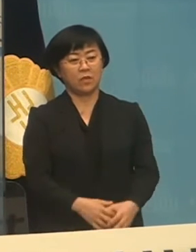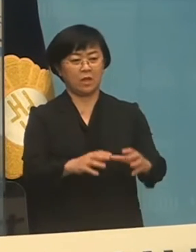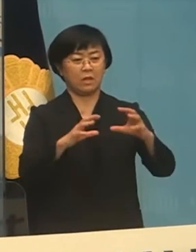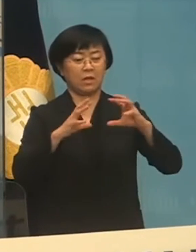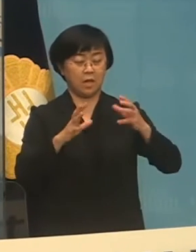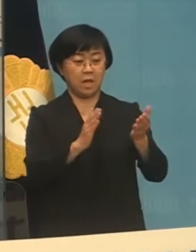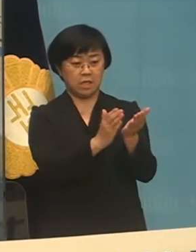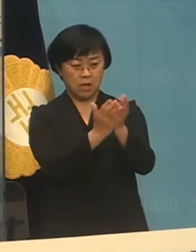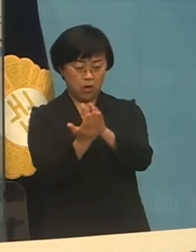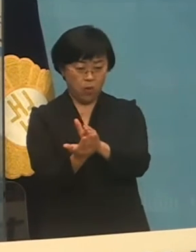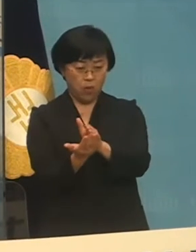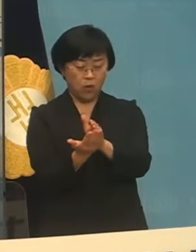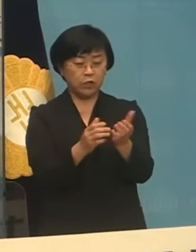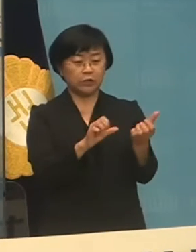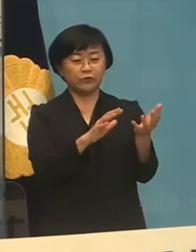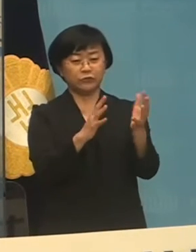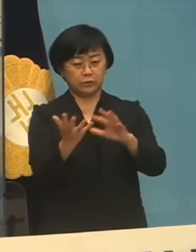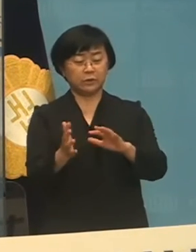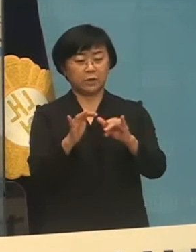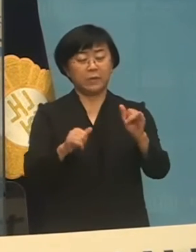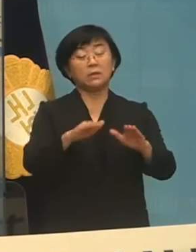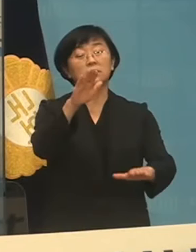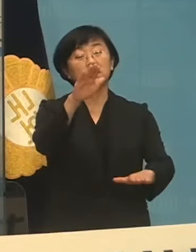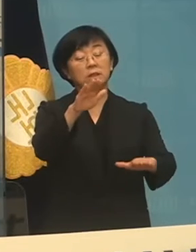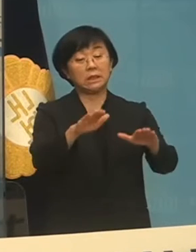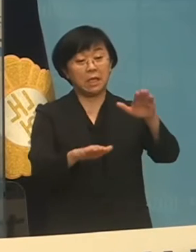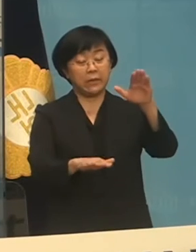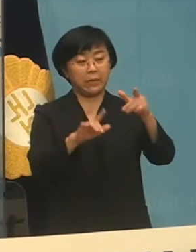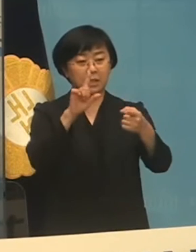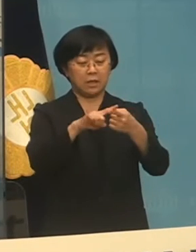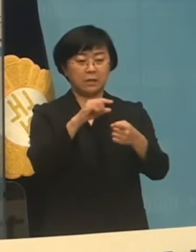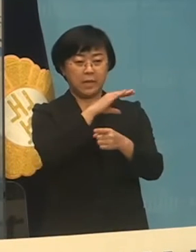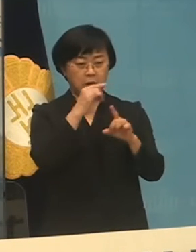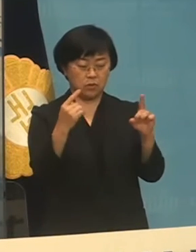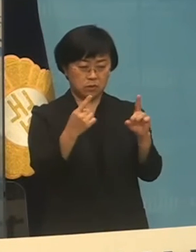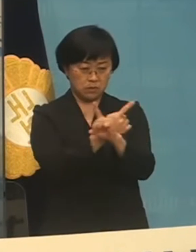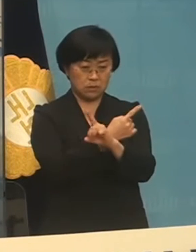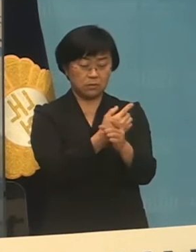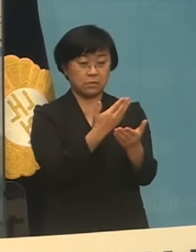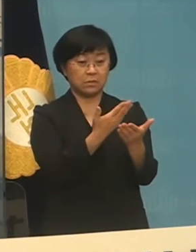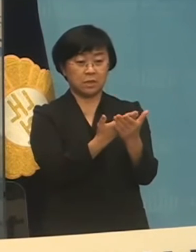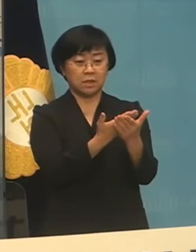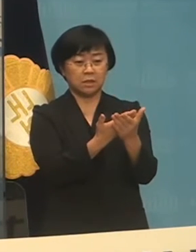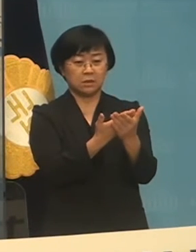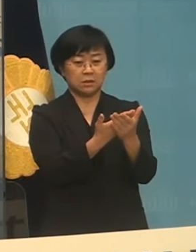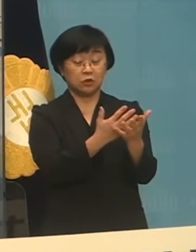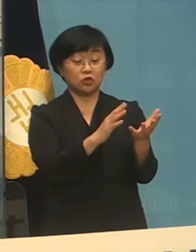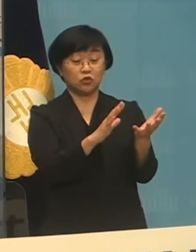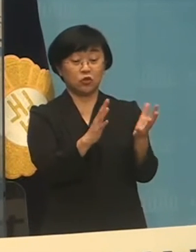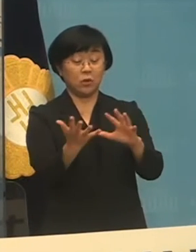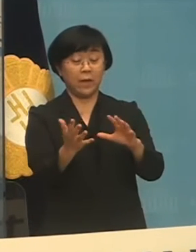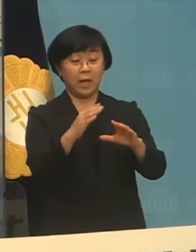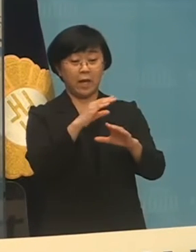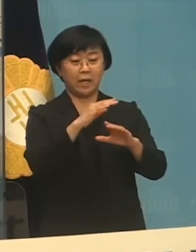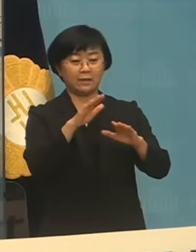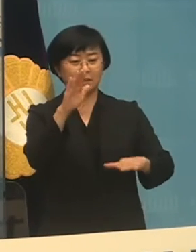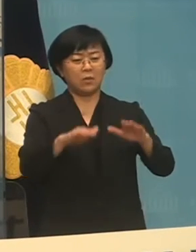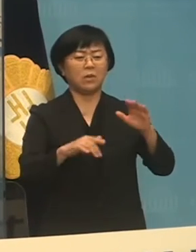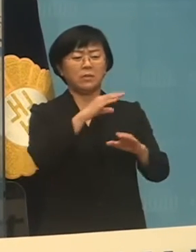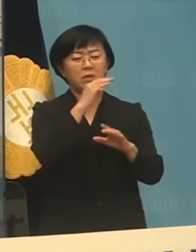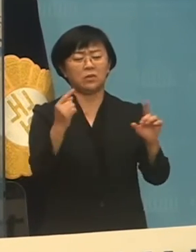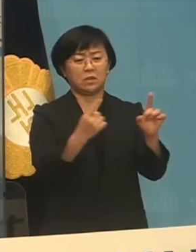국가는 세월호 희생자의 죽음을 차별한 것을 바로 잡아주십시오. 국가는 죽음의 차별을 바로잡기